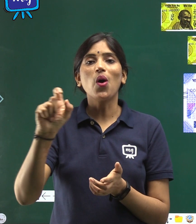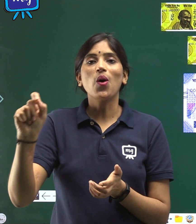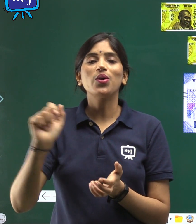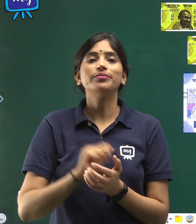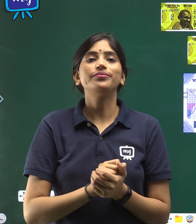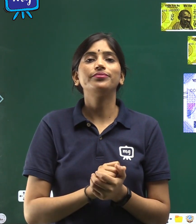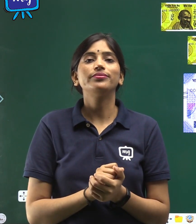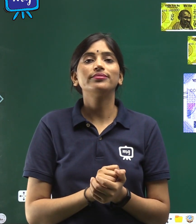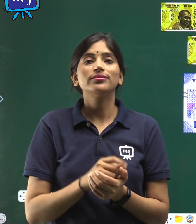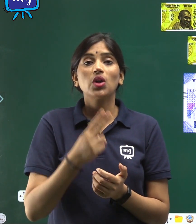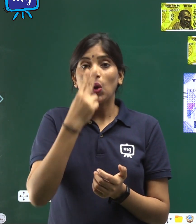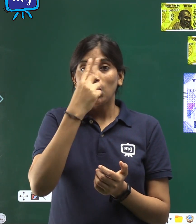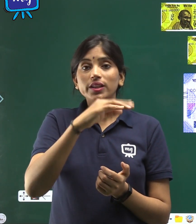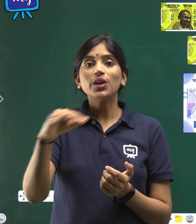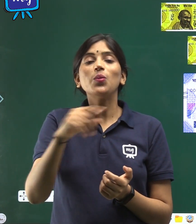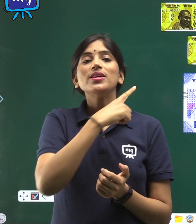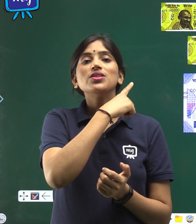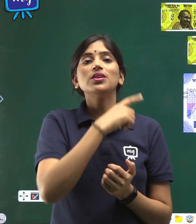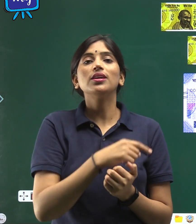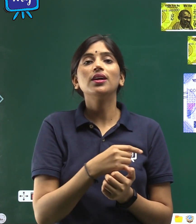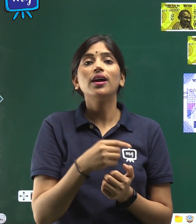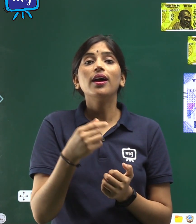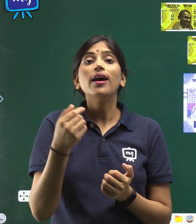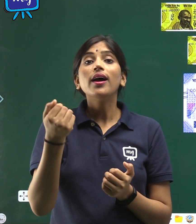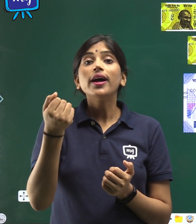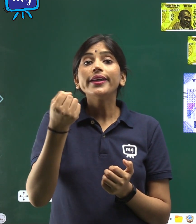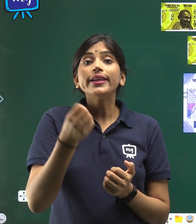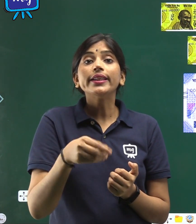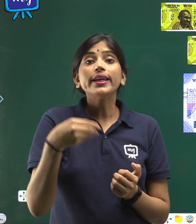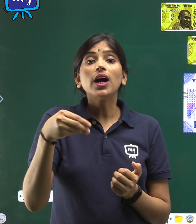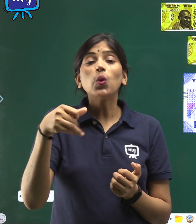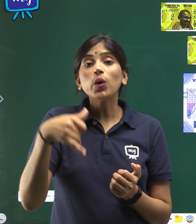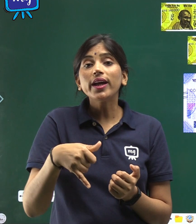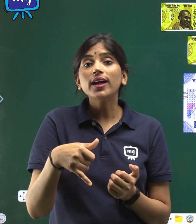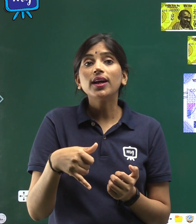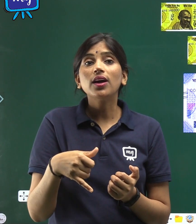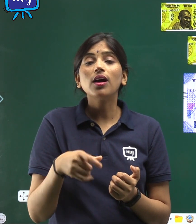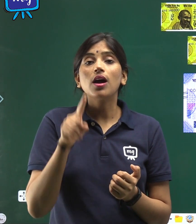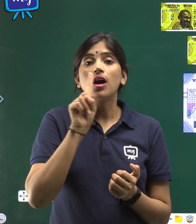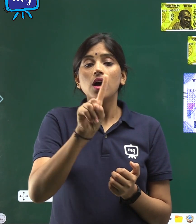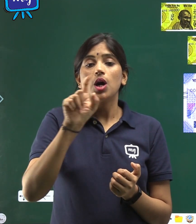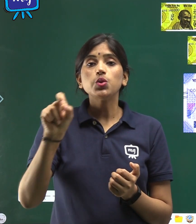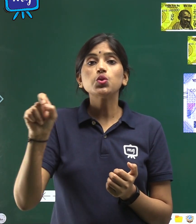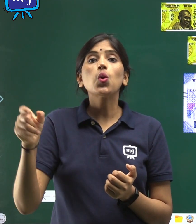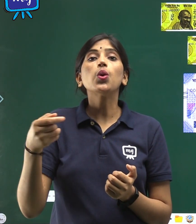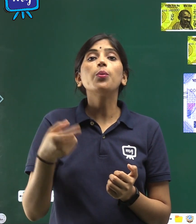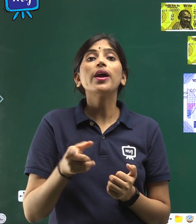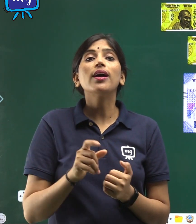100। देखो बच्चों, कितने का नोट है? 100 रुपए का।